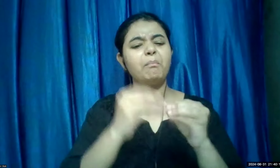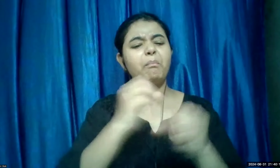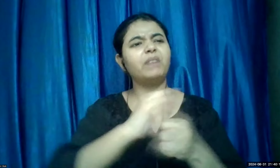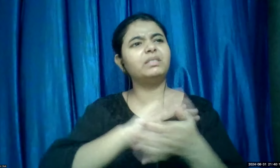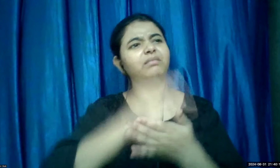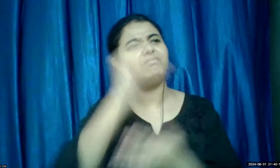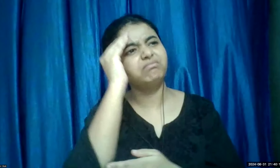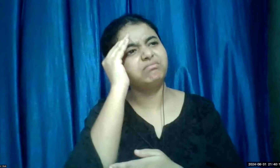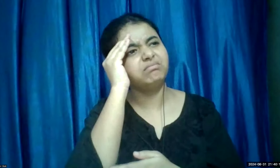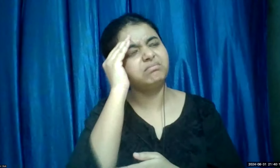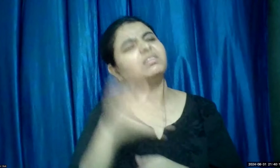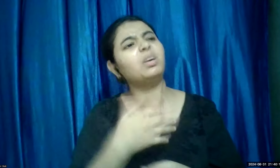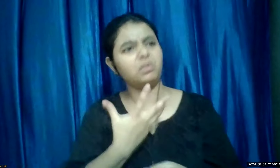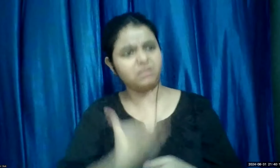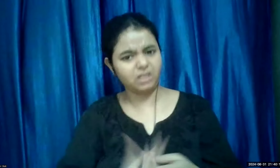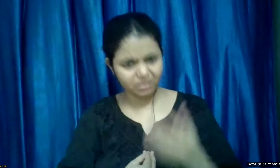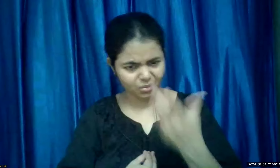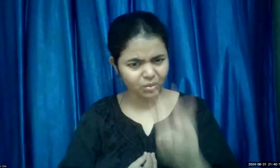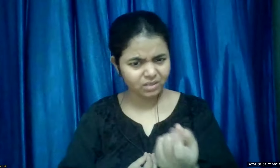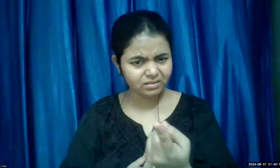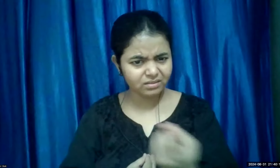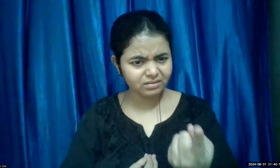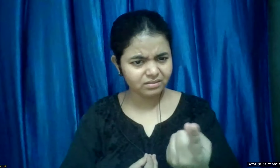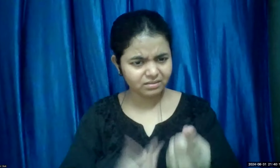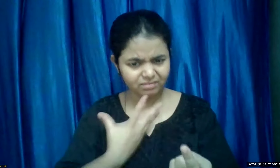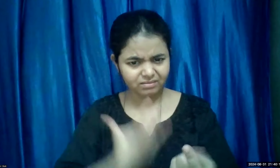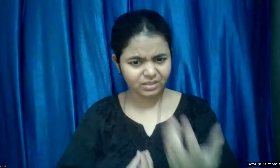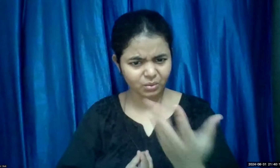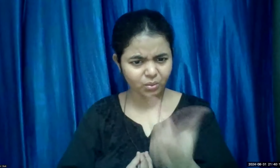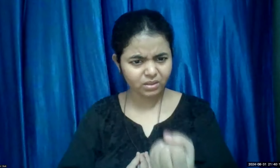जो एंड रिजल्ट हो इस क्लास का वो दुख हो?